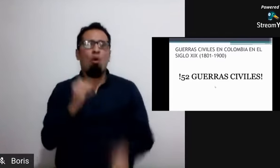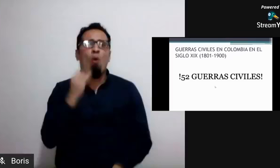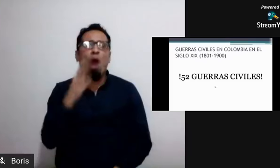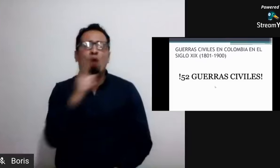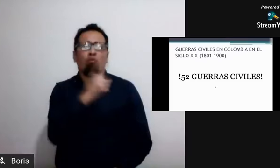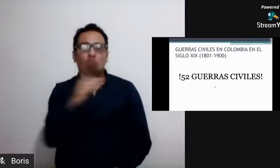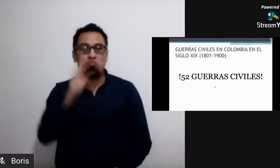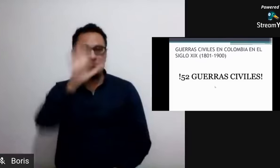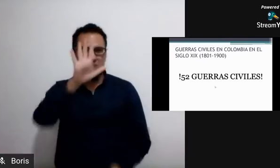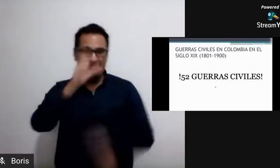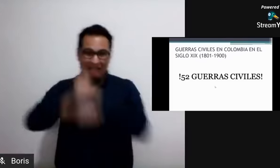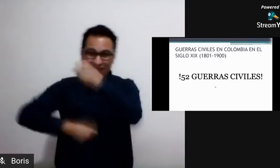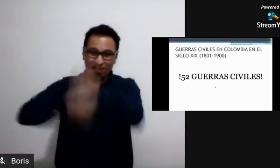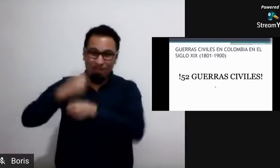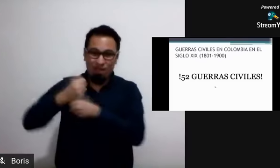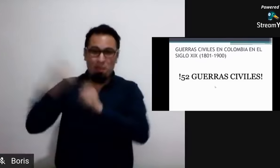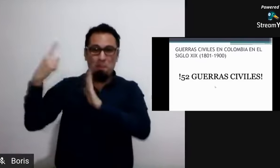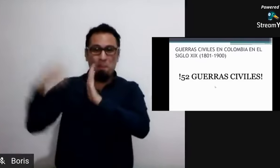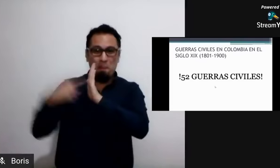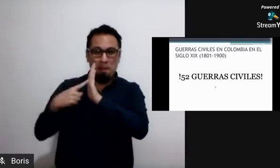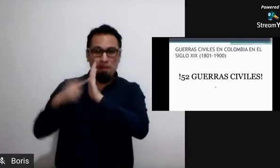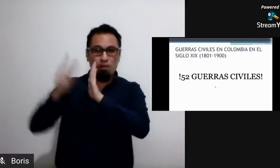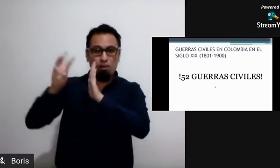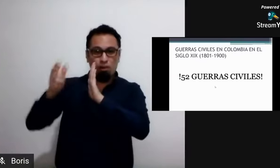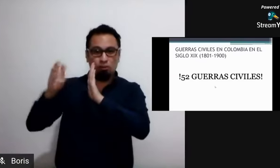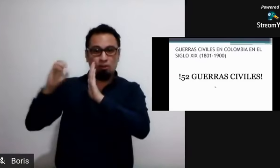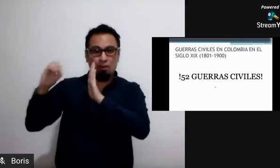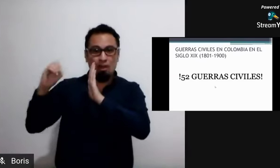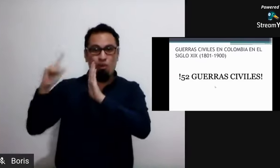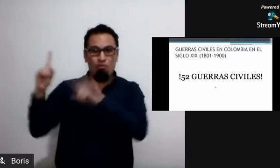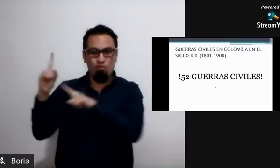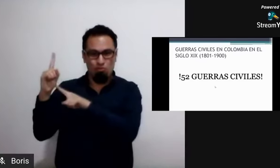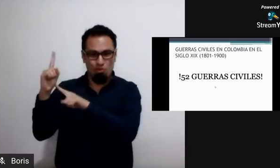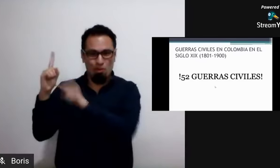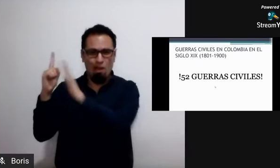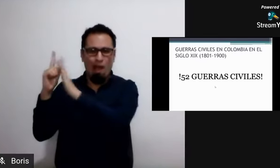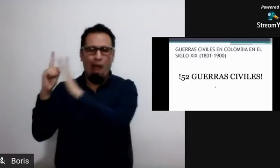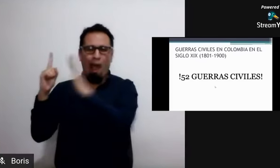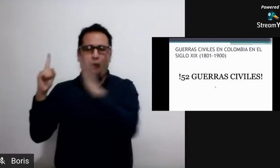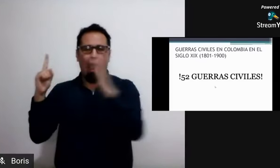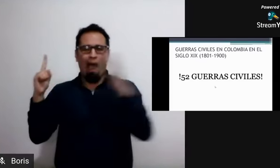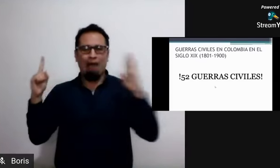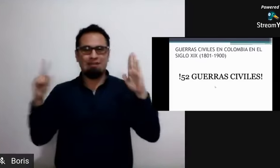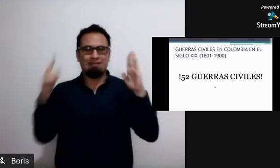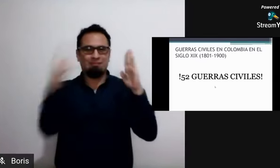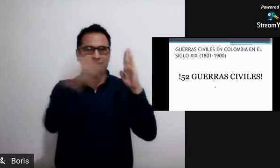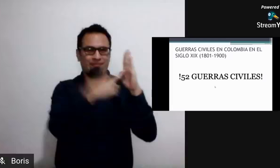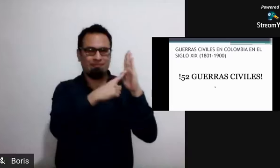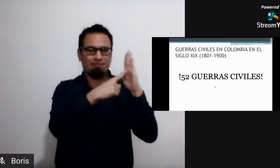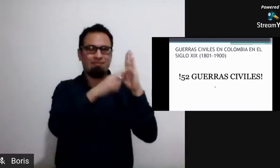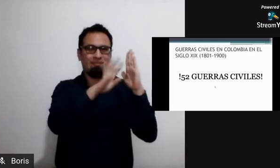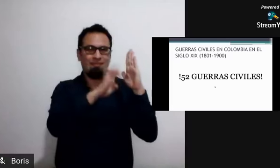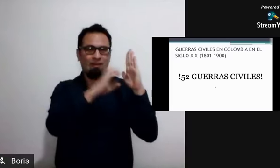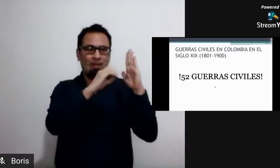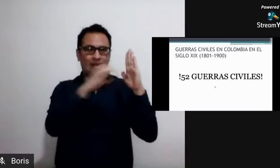civiles. Ustedes vieron durante la presentación que estoy haciendo actualmente que se presentaron varias guerras. Yo lo